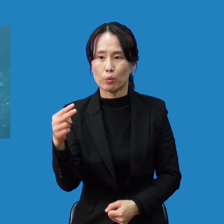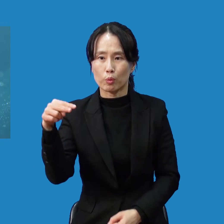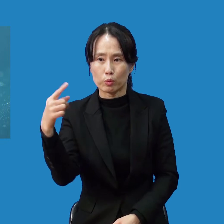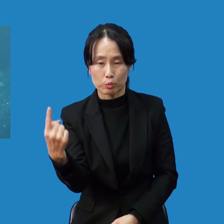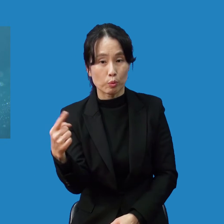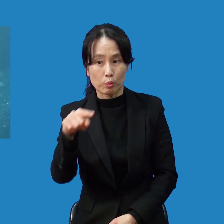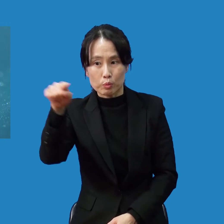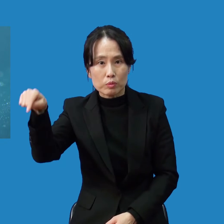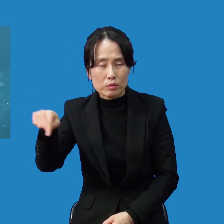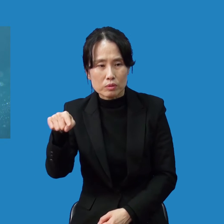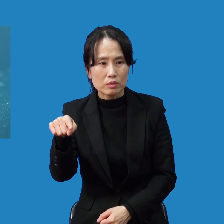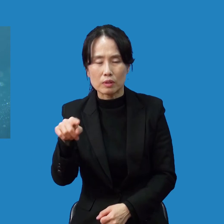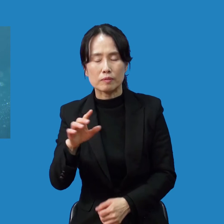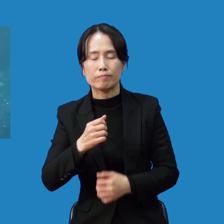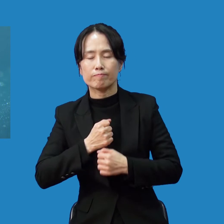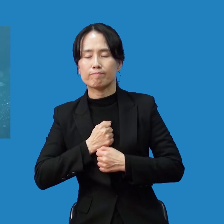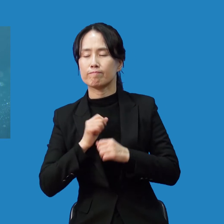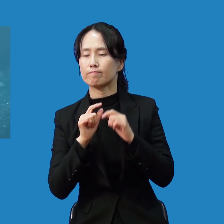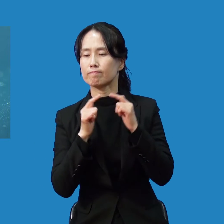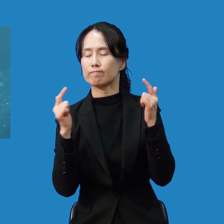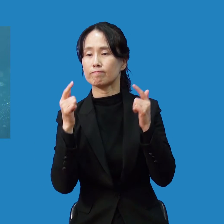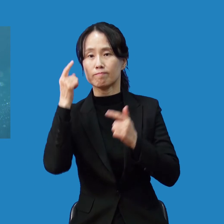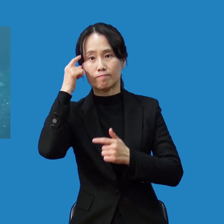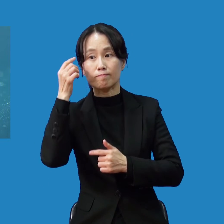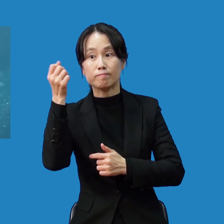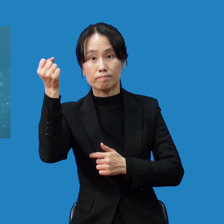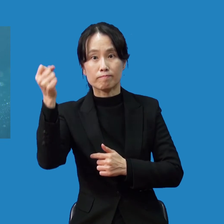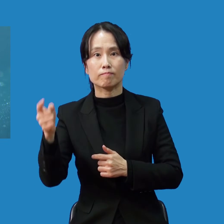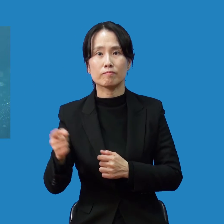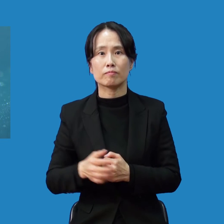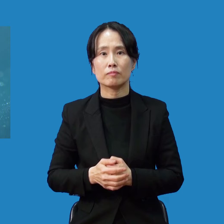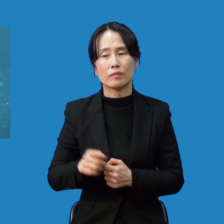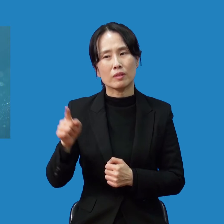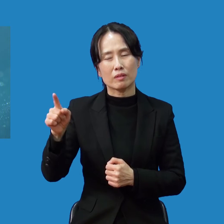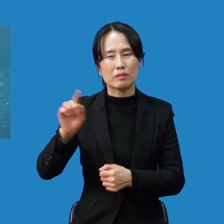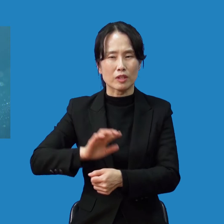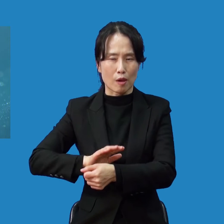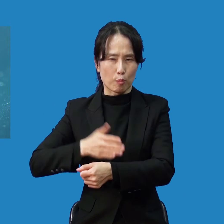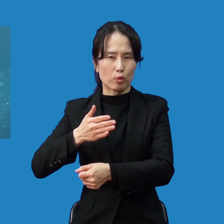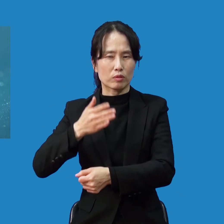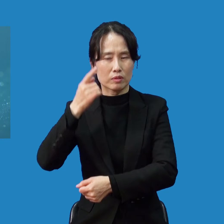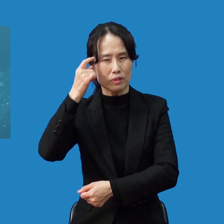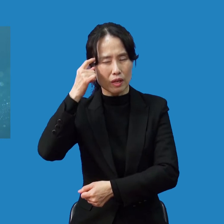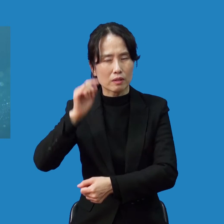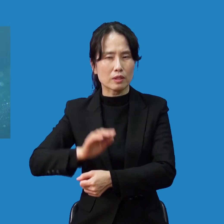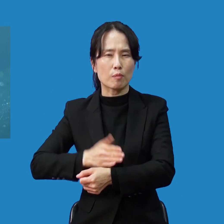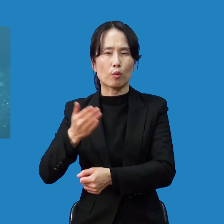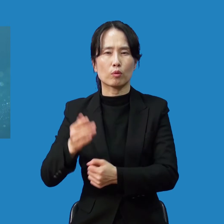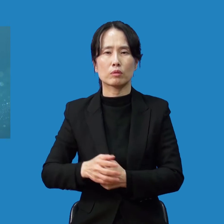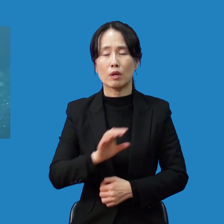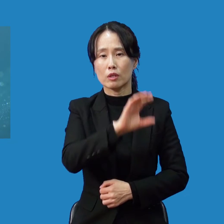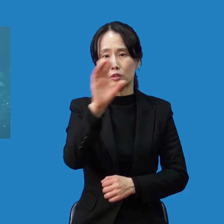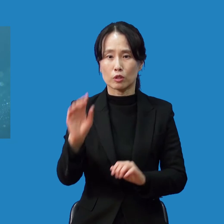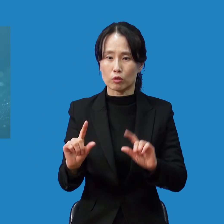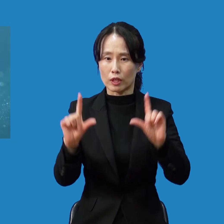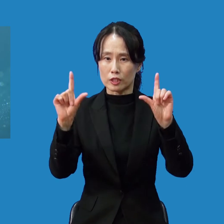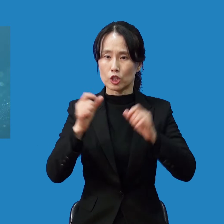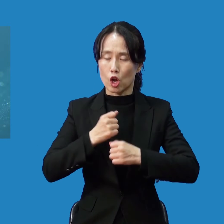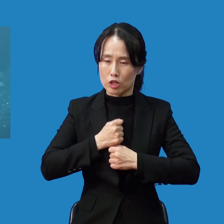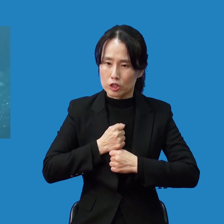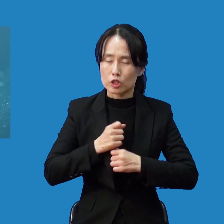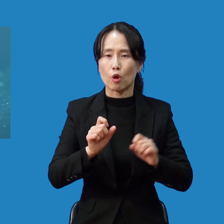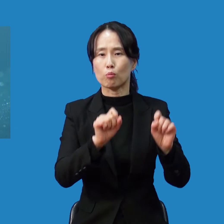생각을 했습니다. 그건 청교도들이 잘못 생각한 것이죠. 성탄절을 지키는 것,